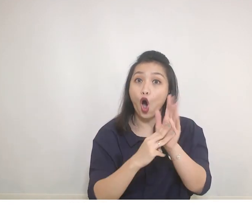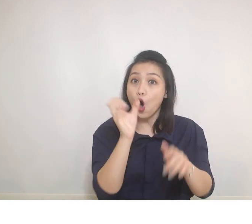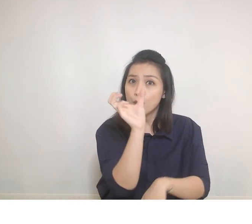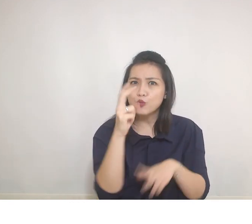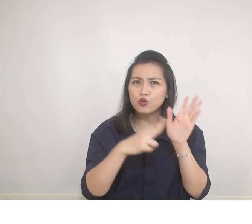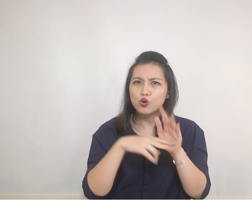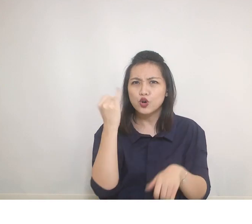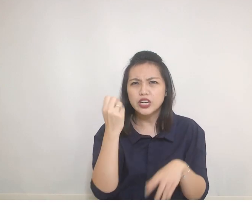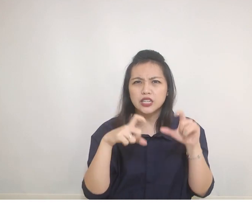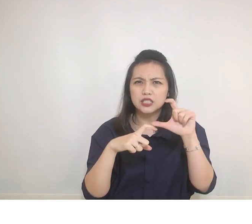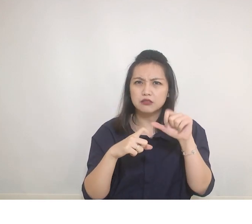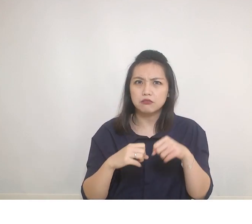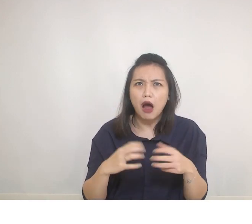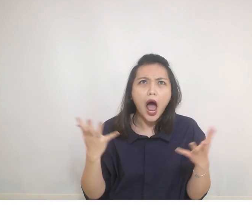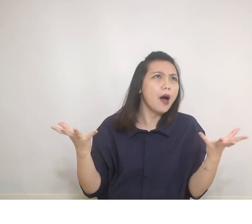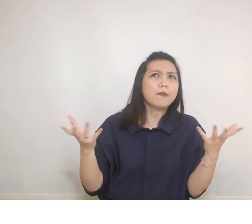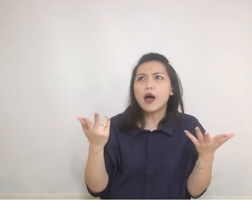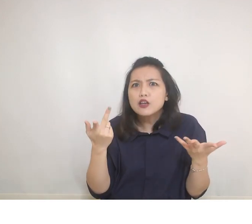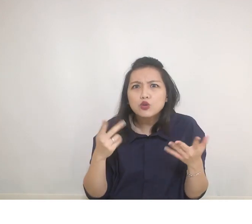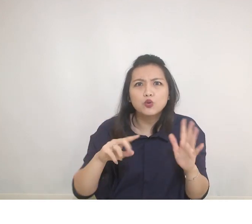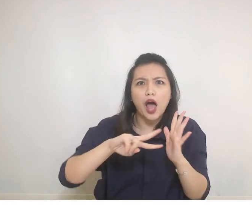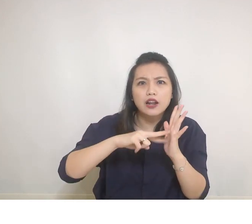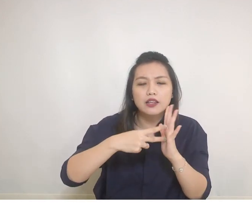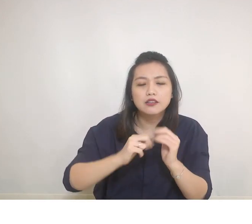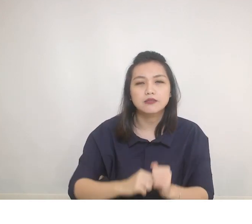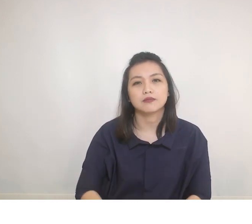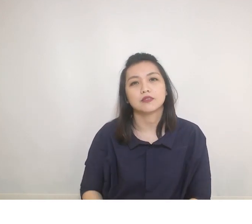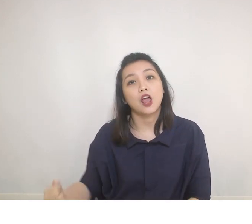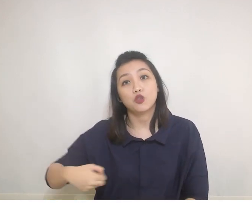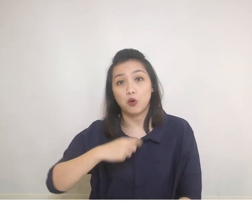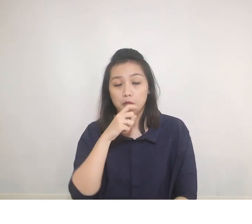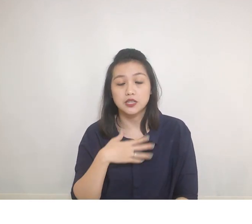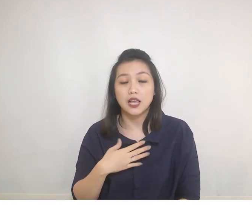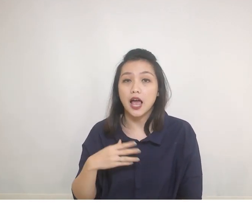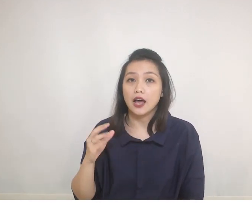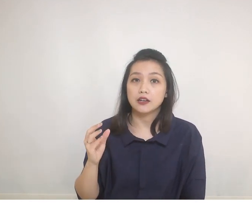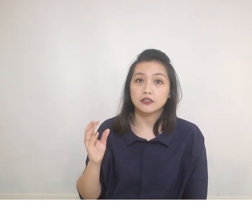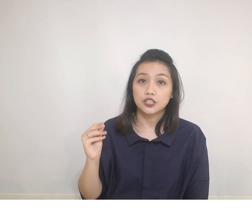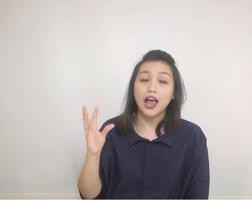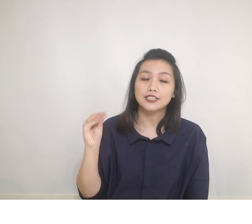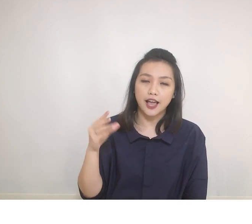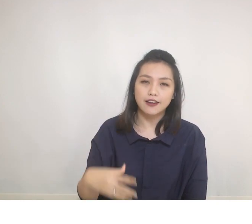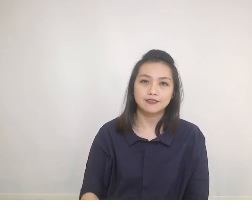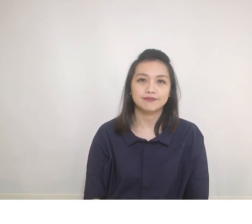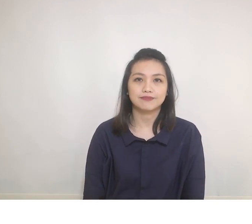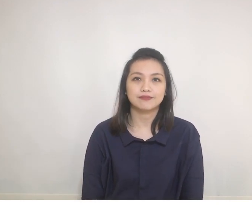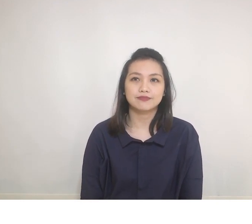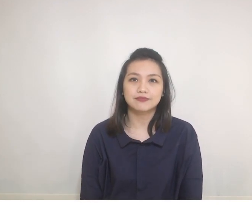maksudnya apa komunis kayak gitu. Terus suami saya jelaskan. Terus yang kedua,